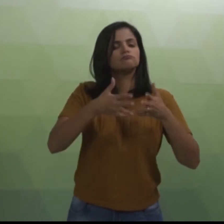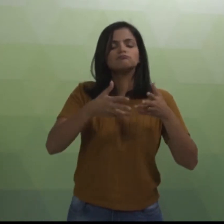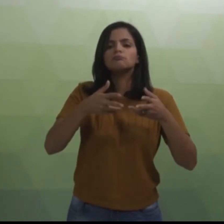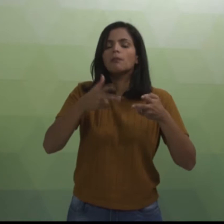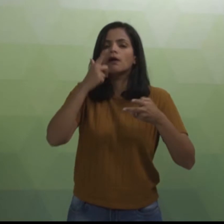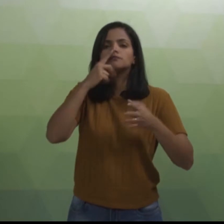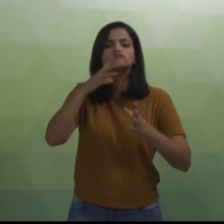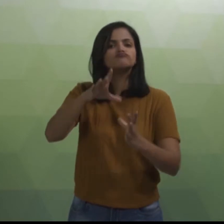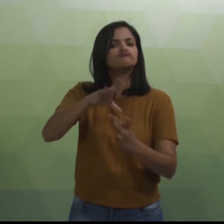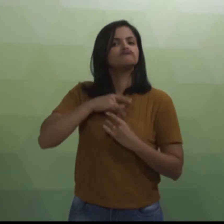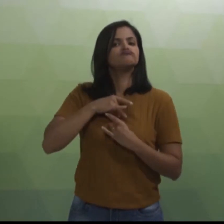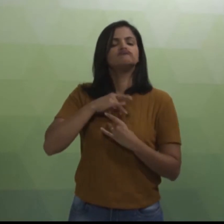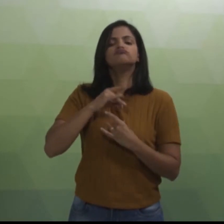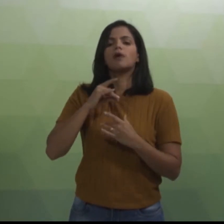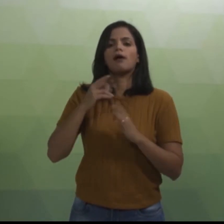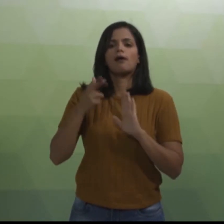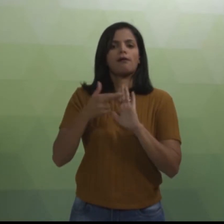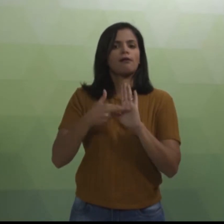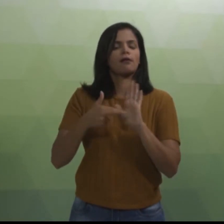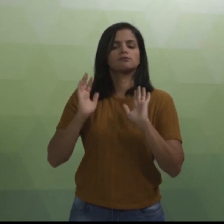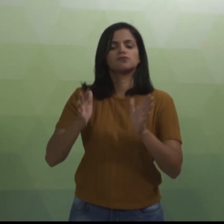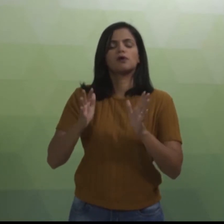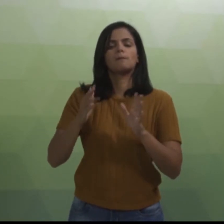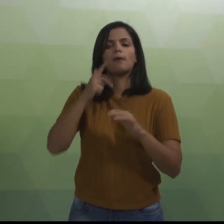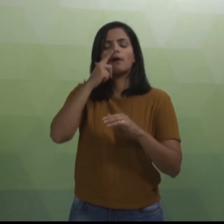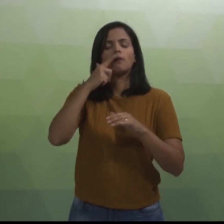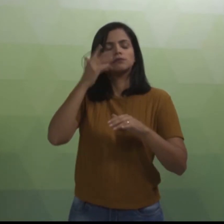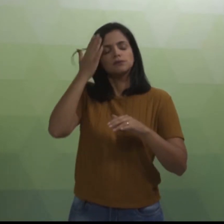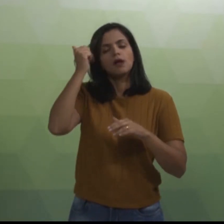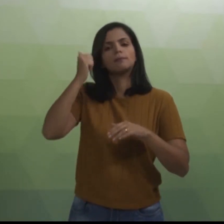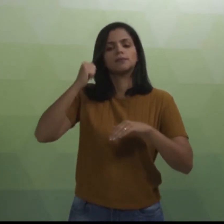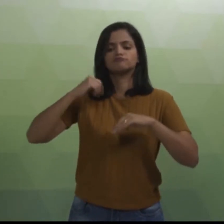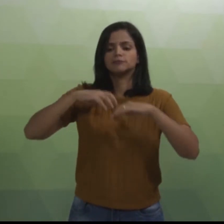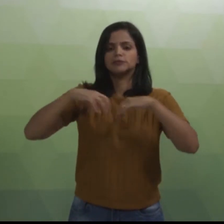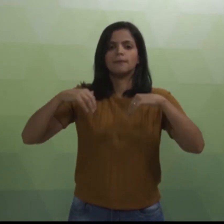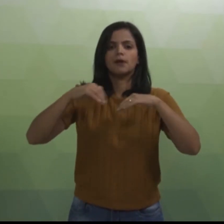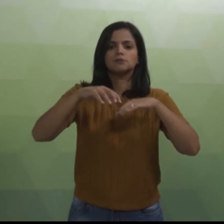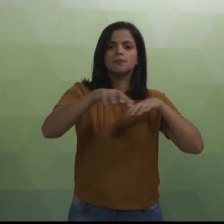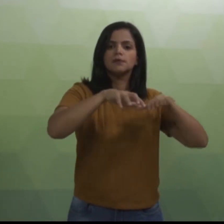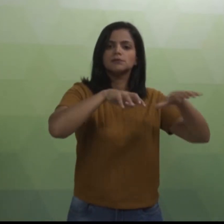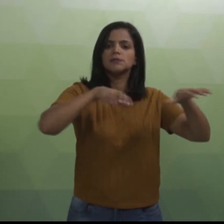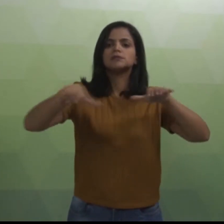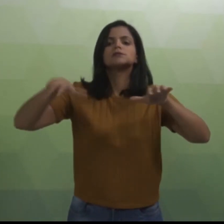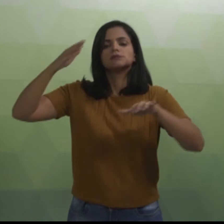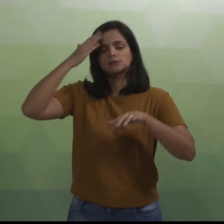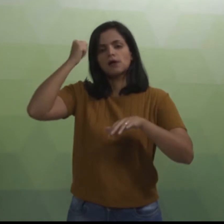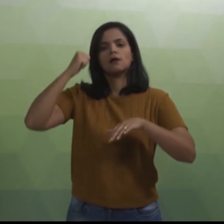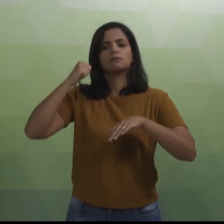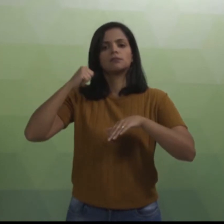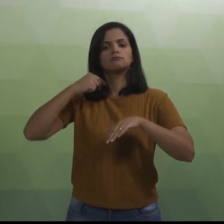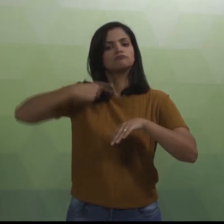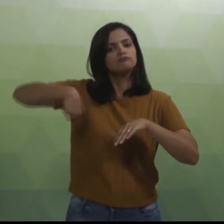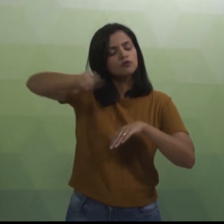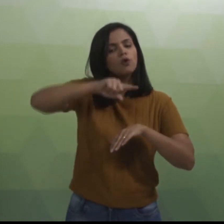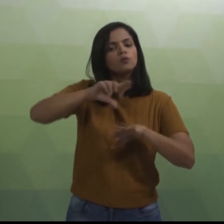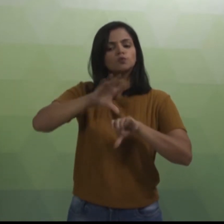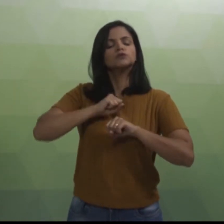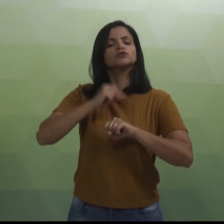Bom, no contexto social, podemos utilizar a língua de sinais com suas regras. Sabemos que